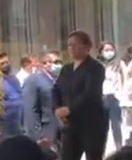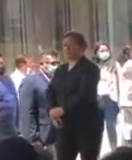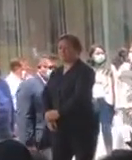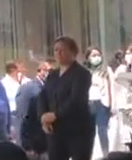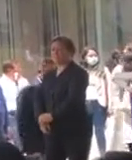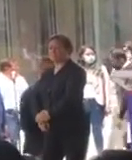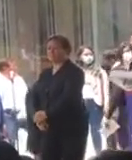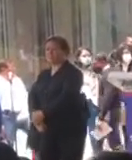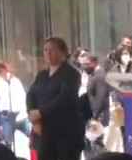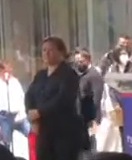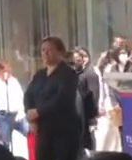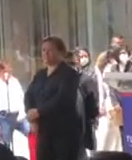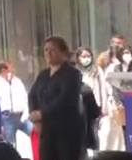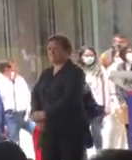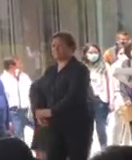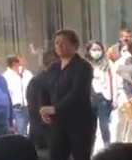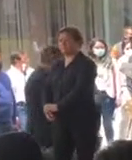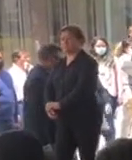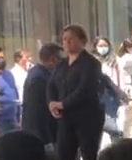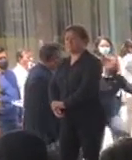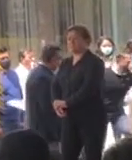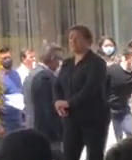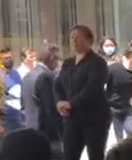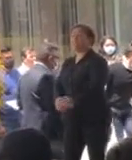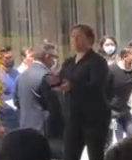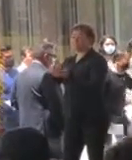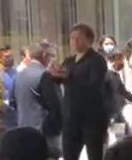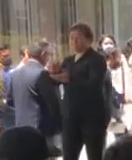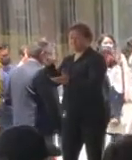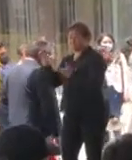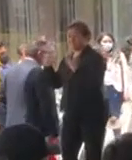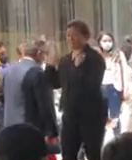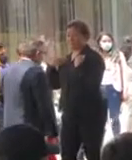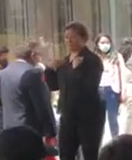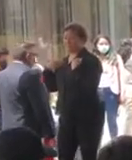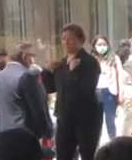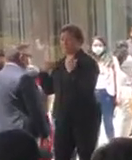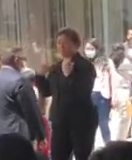gracias muy buenas tardes a todos